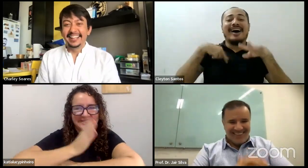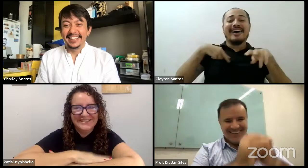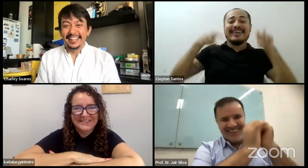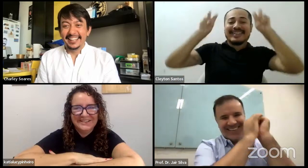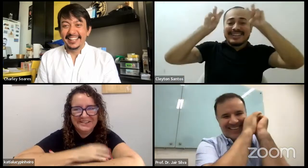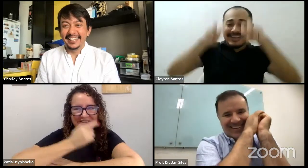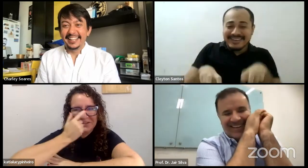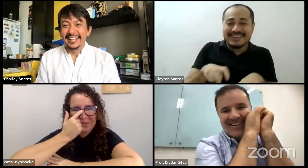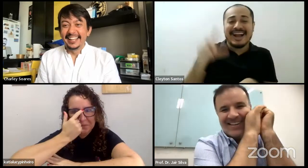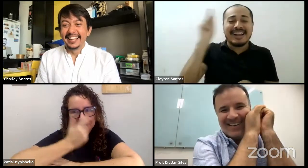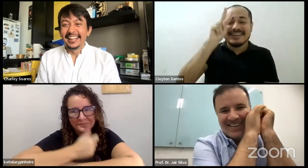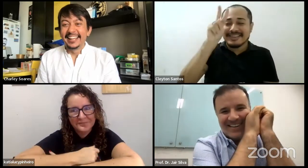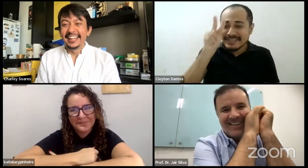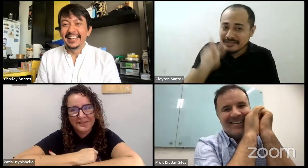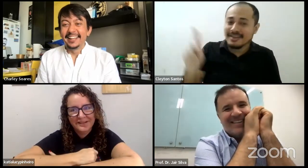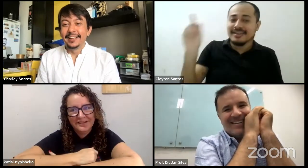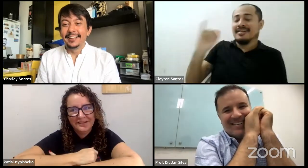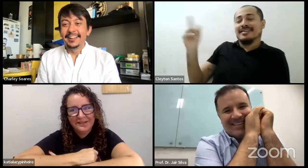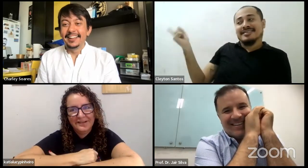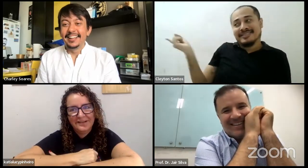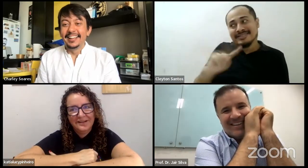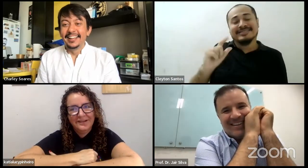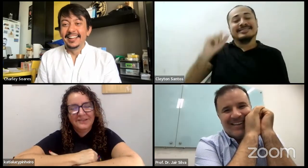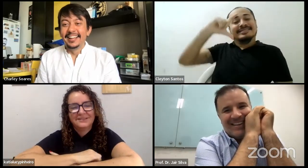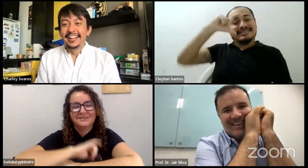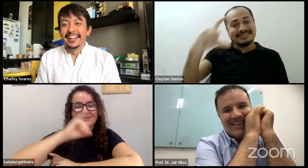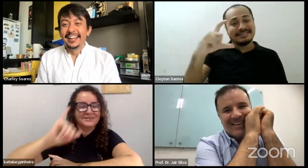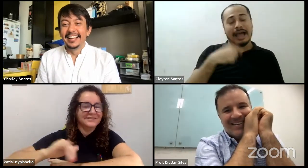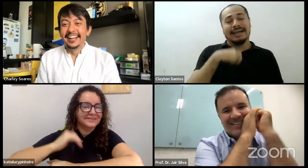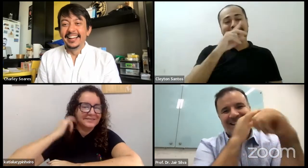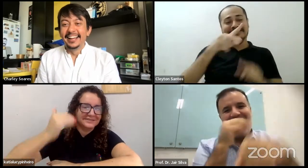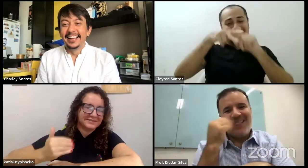tinha me orientado Já isso. falei várias vezes para o Cleiton a respeito disso.